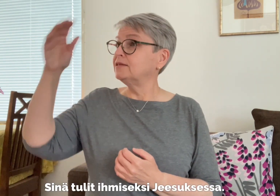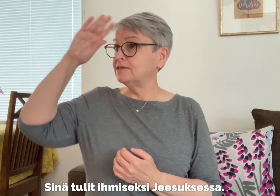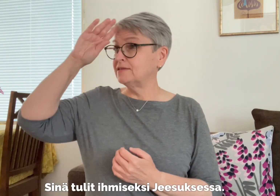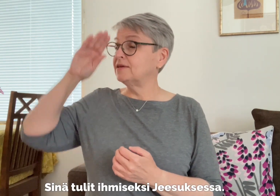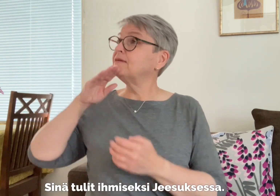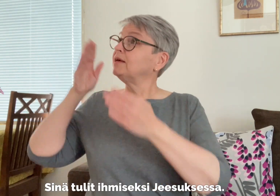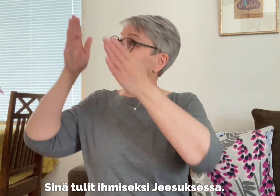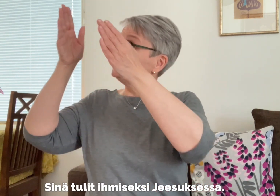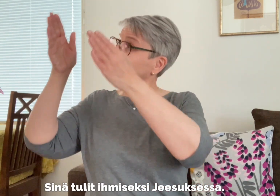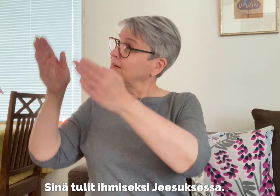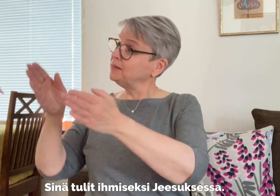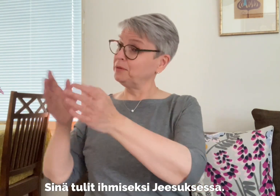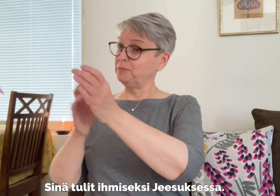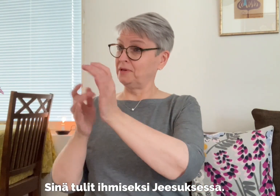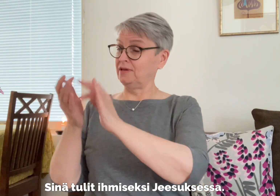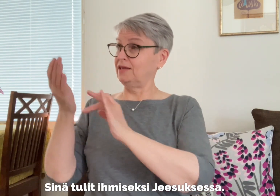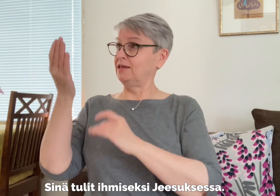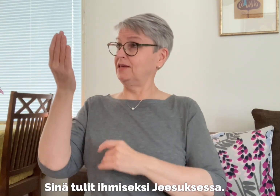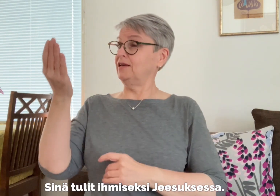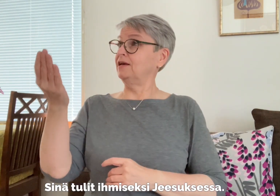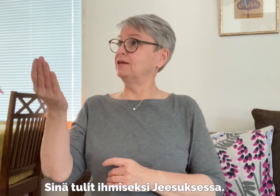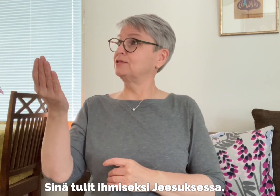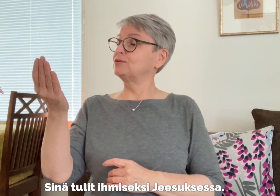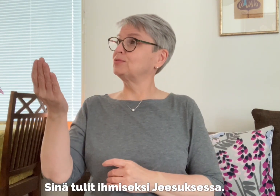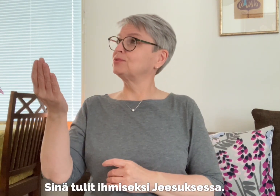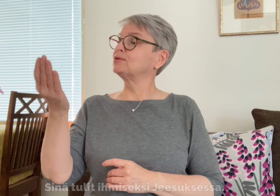Sinä tulit ihmiseksi Jeesuksessa.